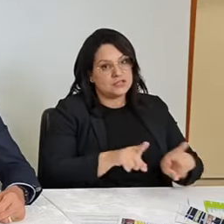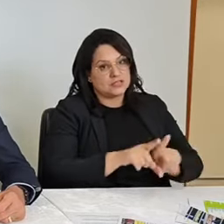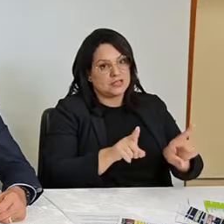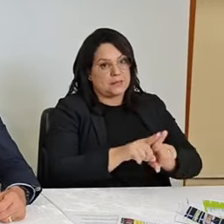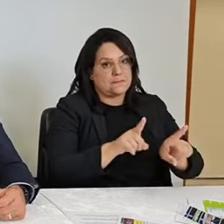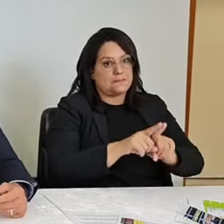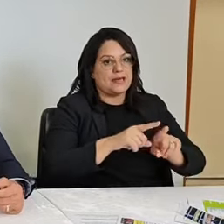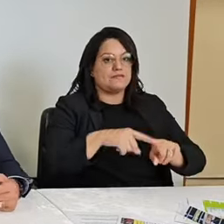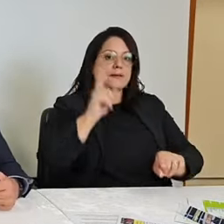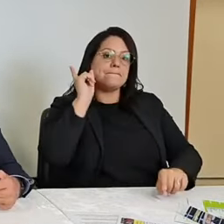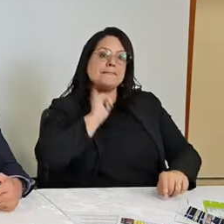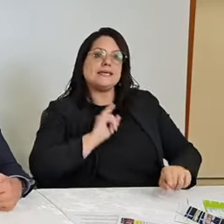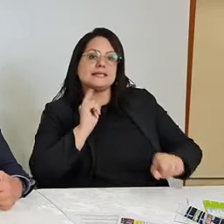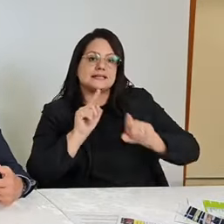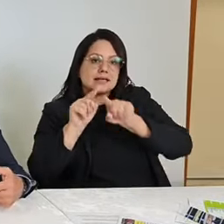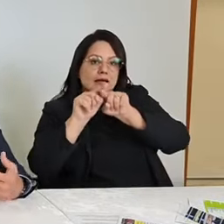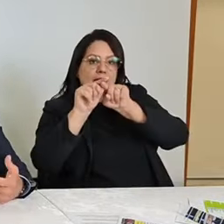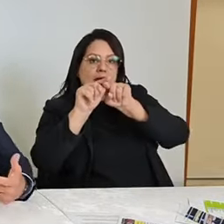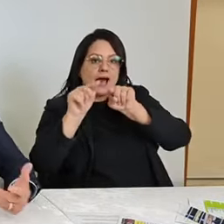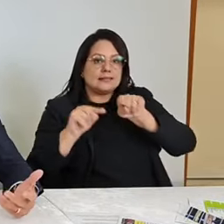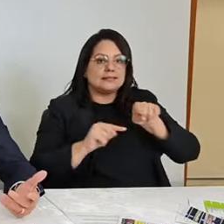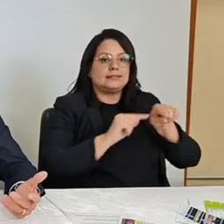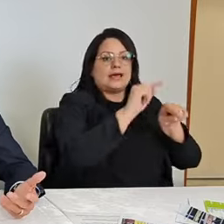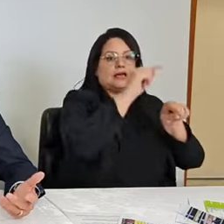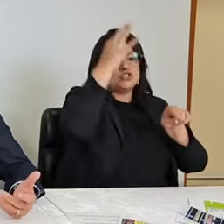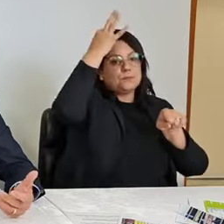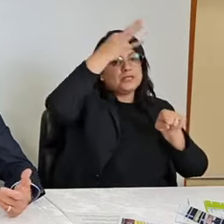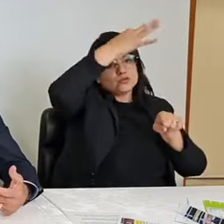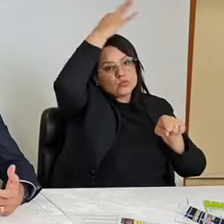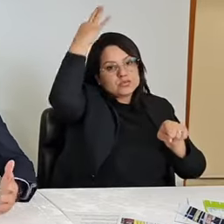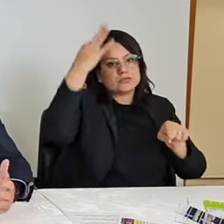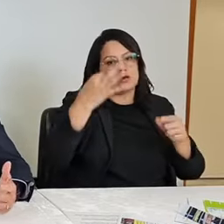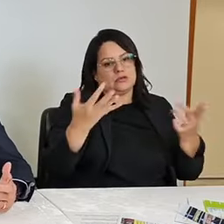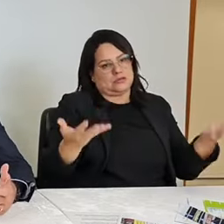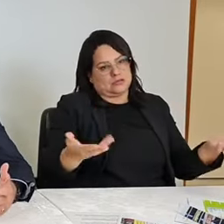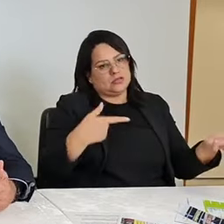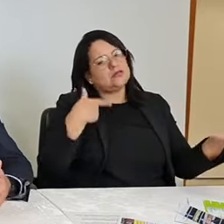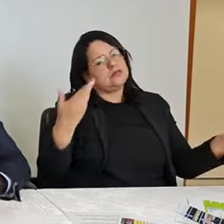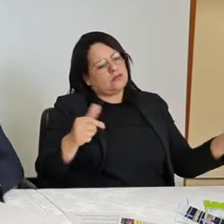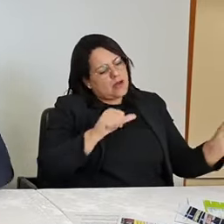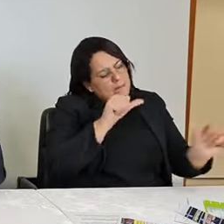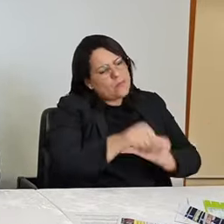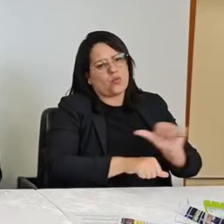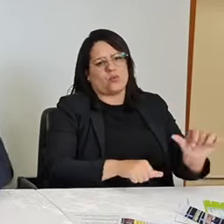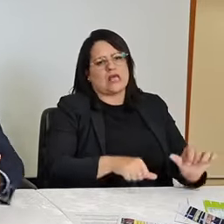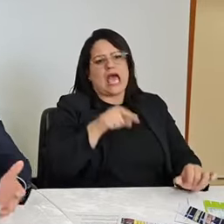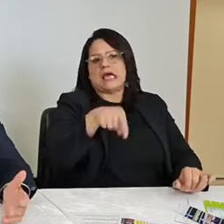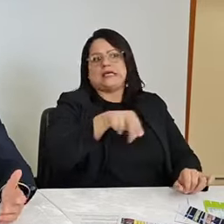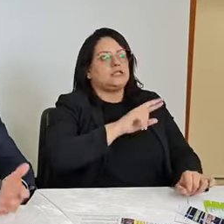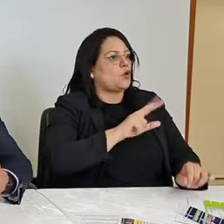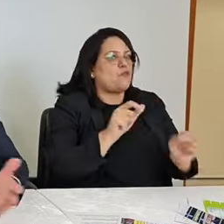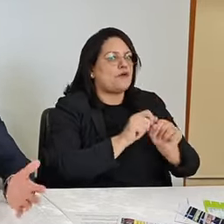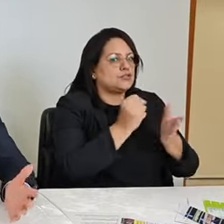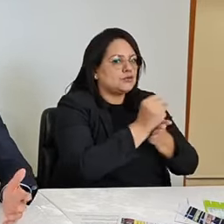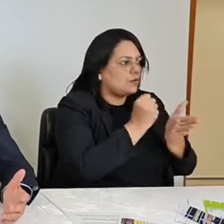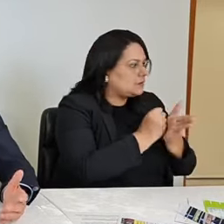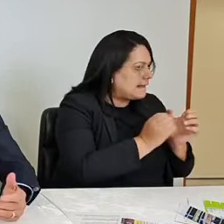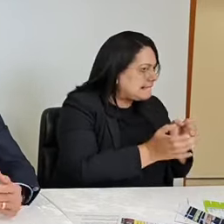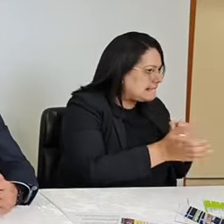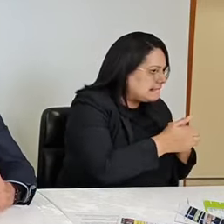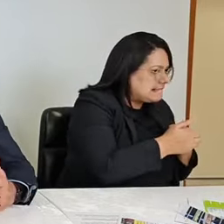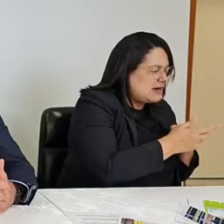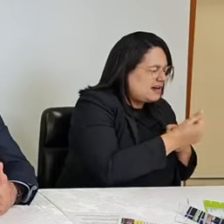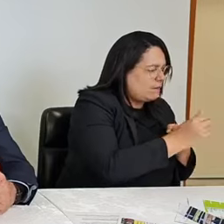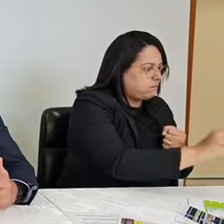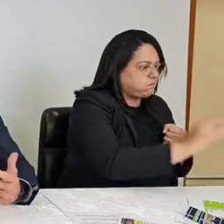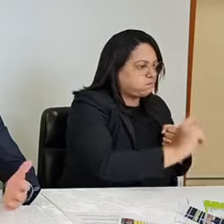o Espírito Santo. Ou seja, vai dando uma nova cara ao governo. Ninguém aqui faz contrato escondidinho, né, para se dar bem.